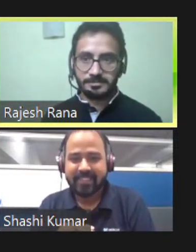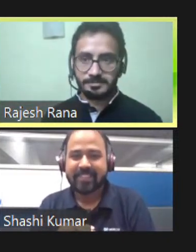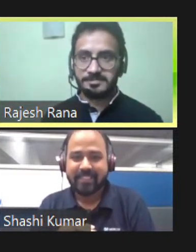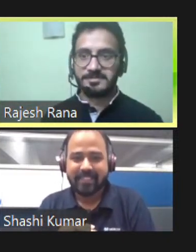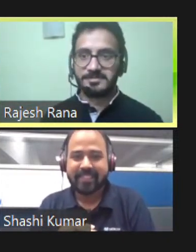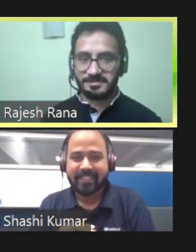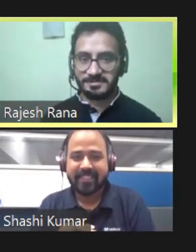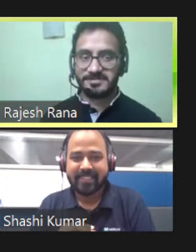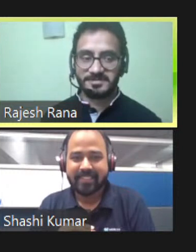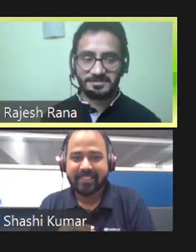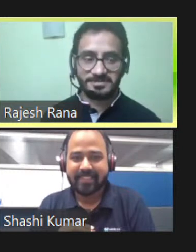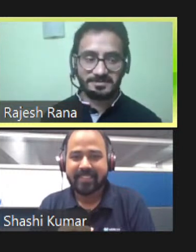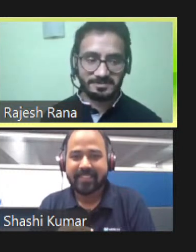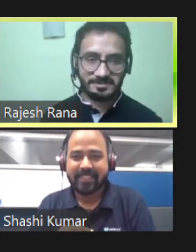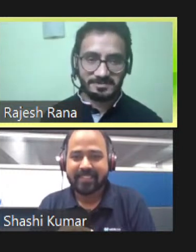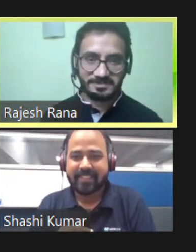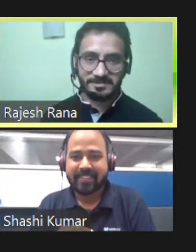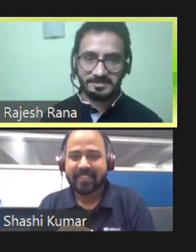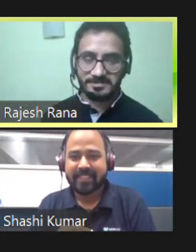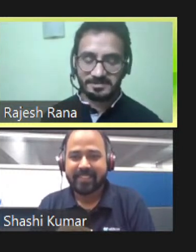ओ ना वांगू जुड़िया।